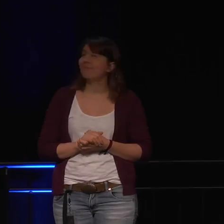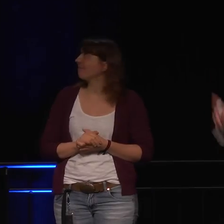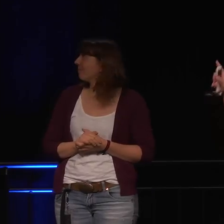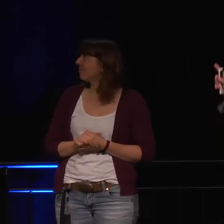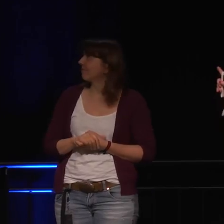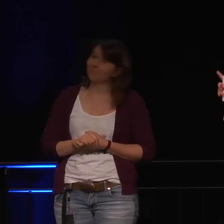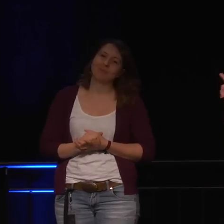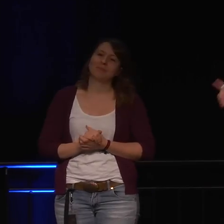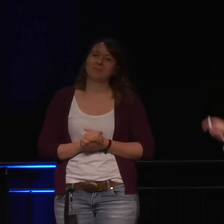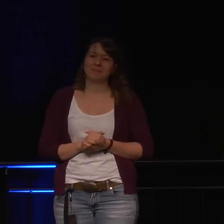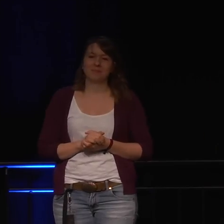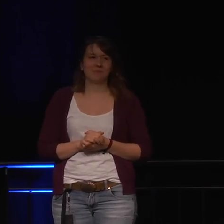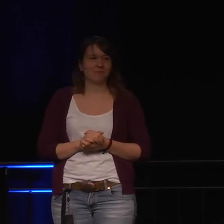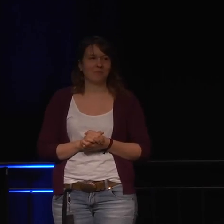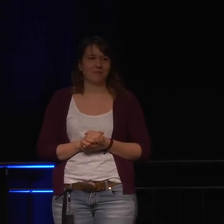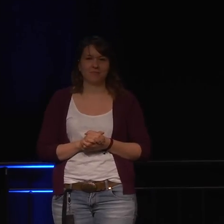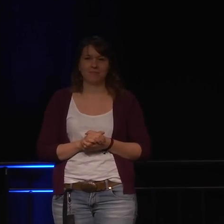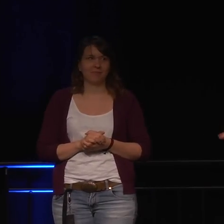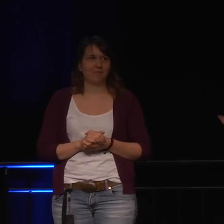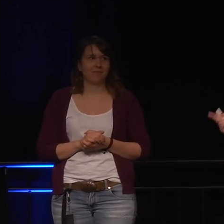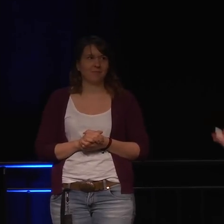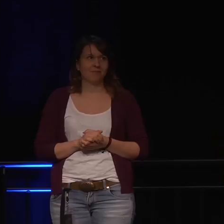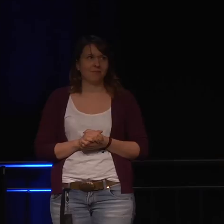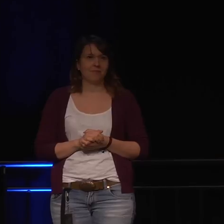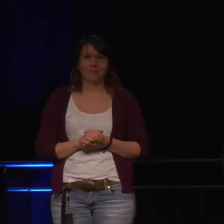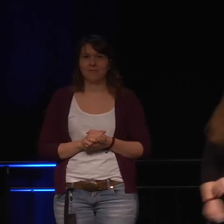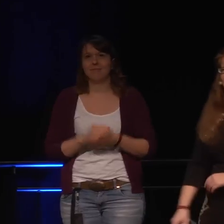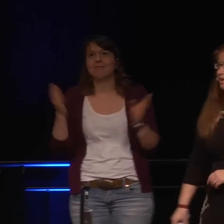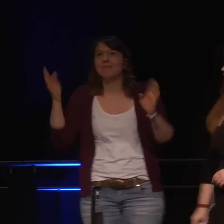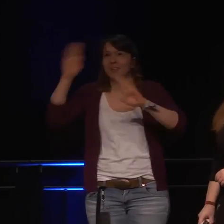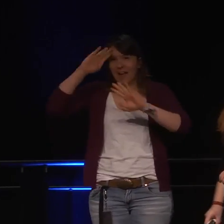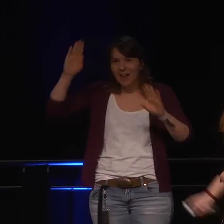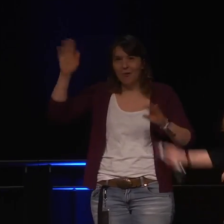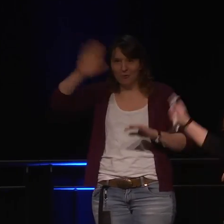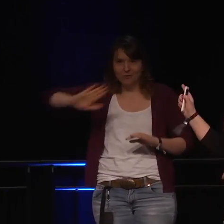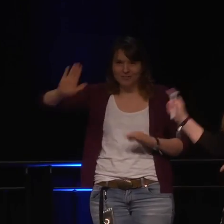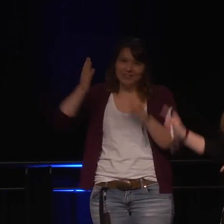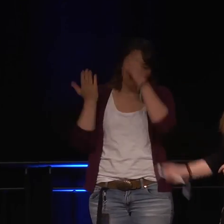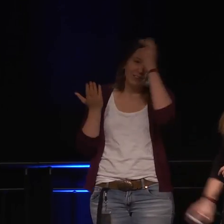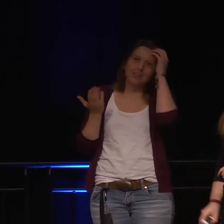La traducción, esa es la traducción en español de Como el cometa Iker.